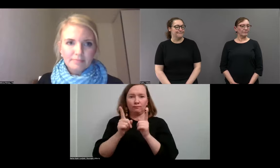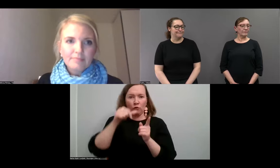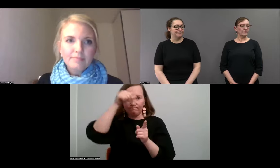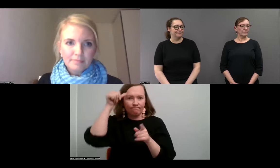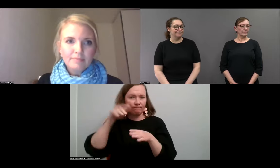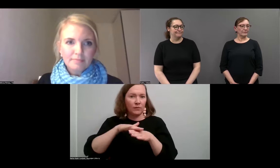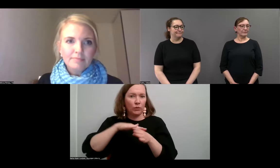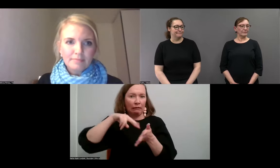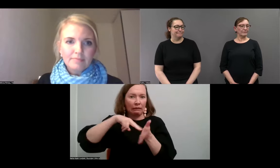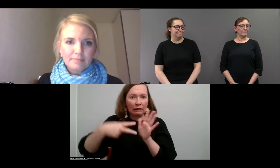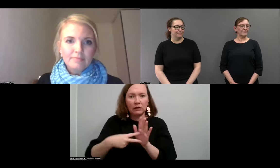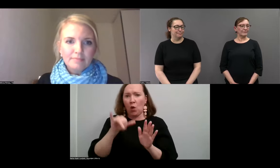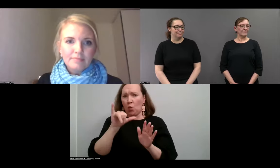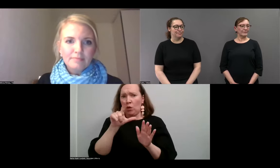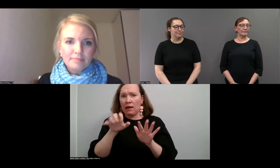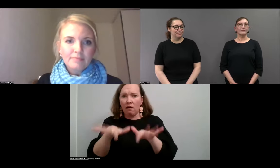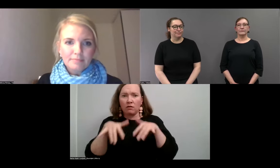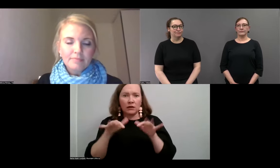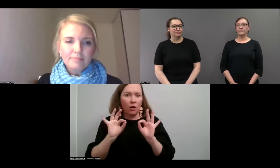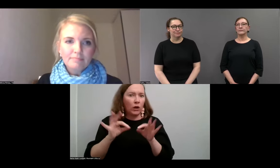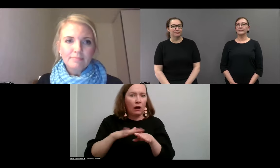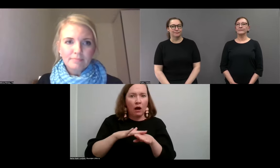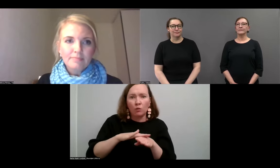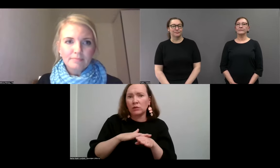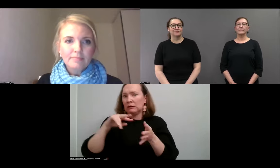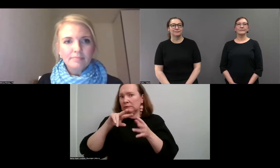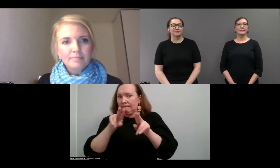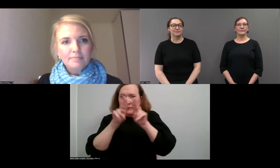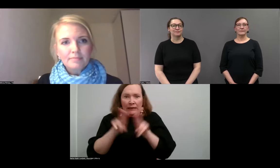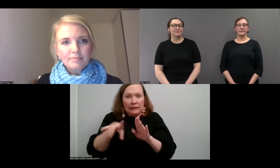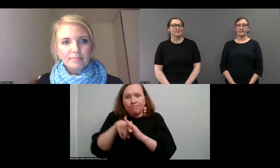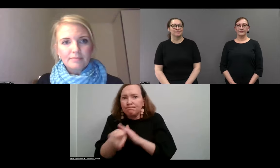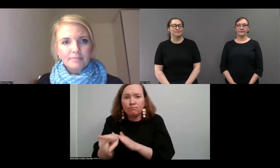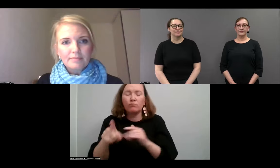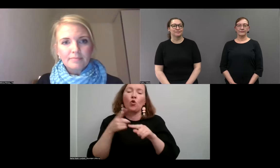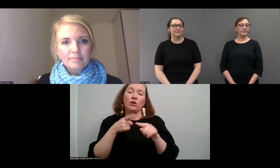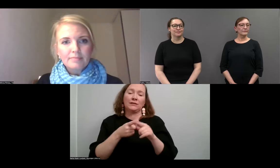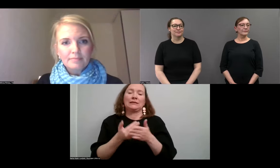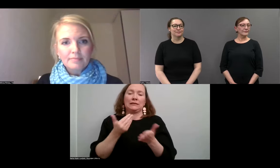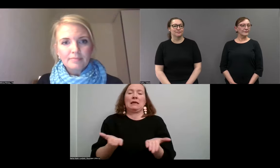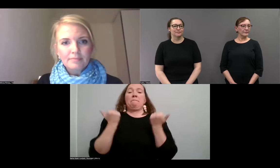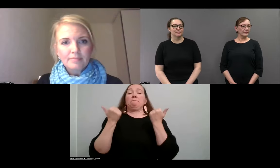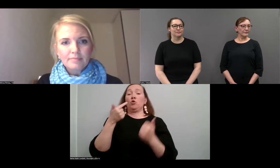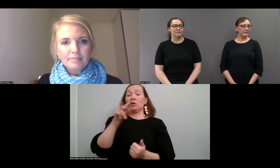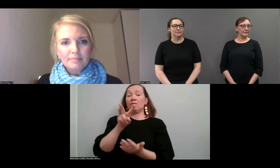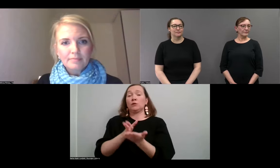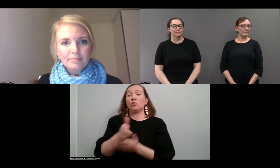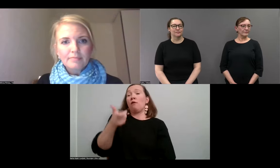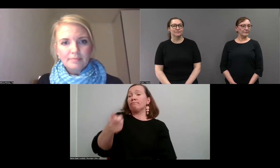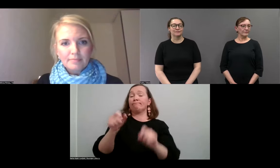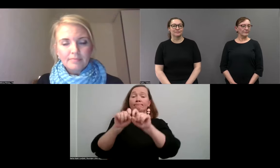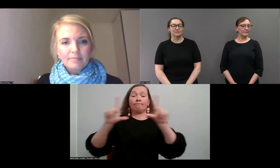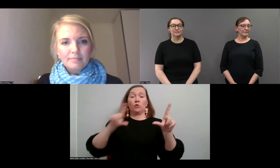myöskin seniorikansalaiset, heillä voi olla vaikeampi käyttää tekniikkaa, ja he eivät välttämättä sitä Yle Areenan tekniikkaa osaa